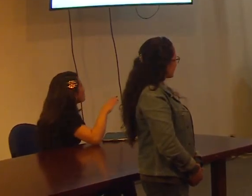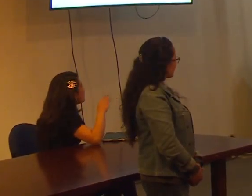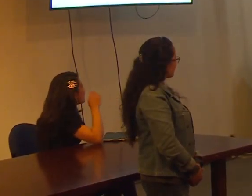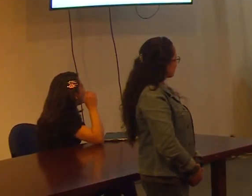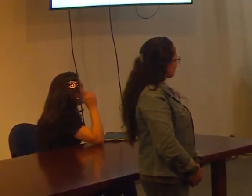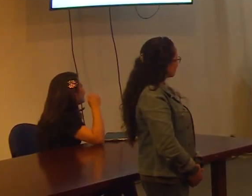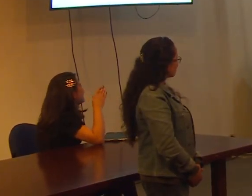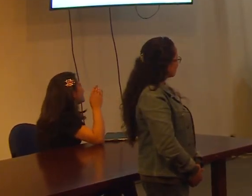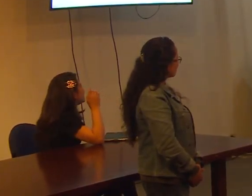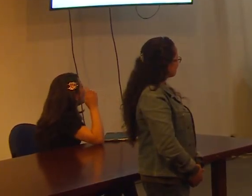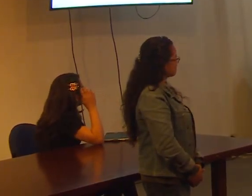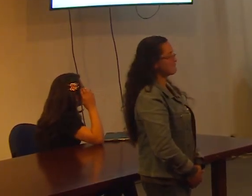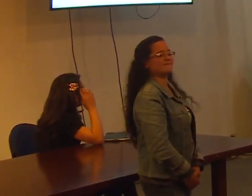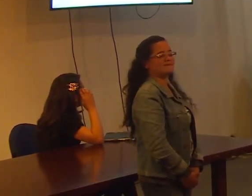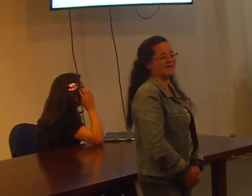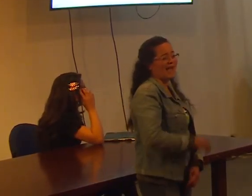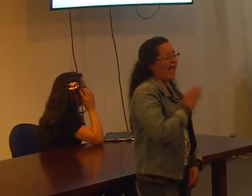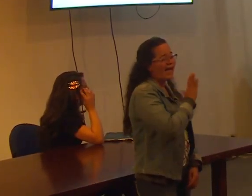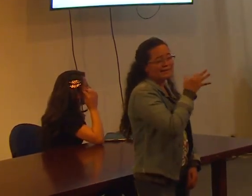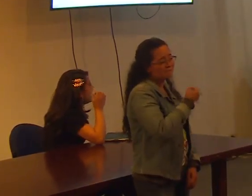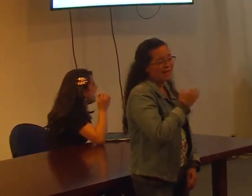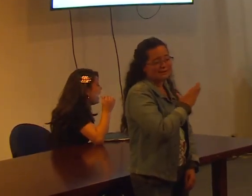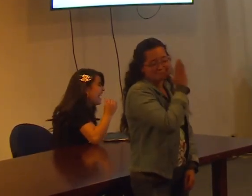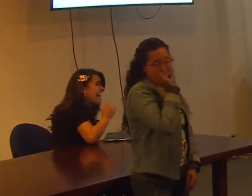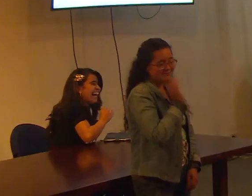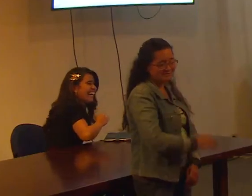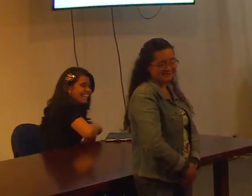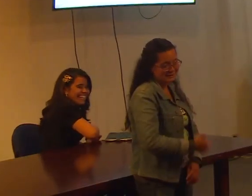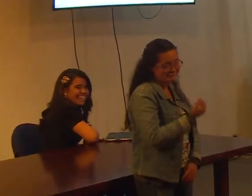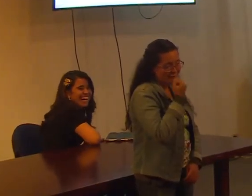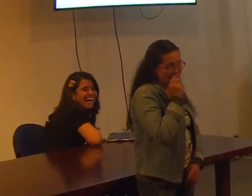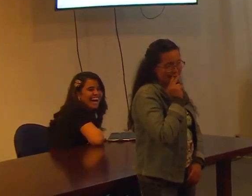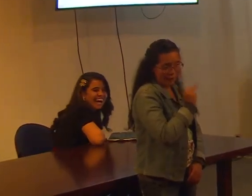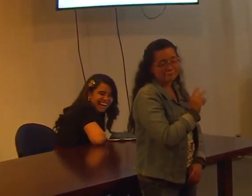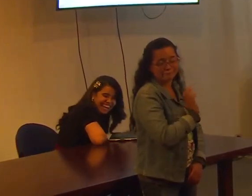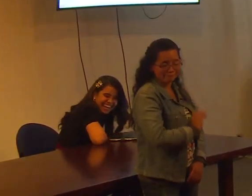Son muy malas. Así siempre son. Ahí se pueden dar cuenta.